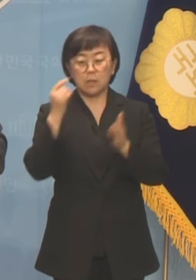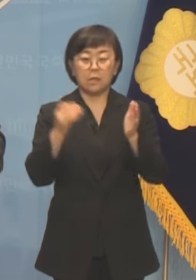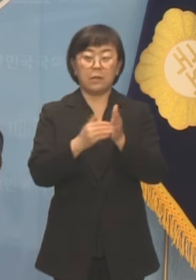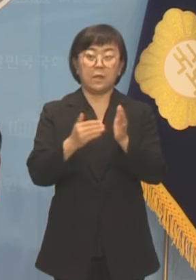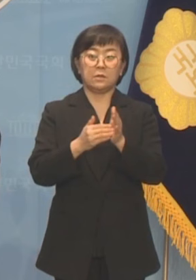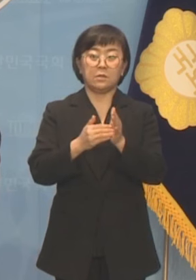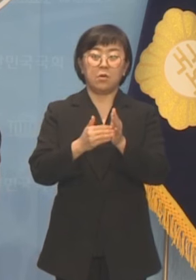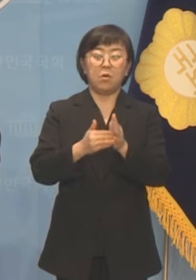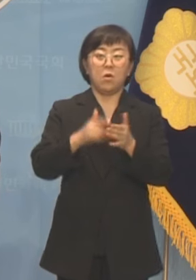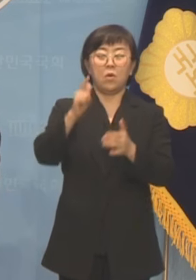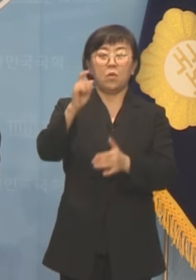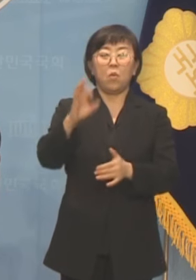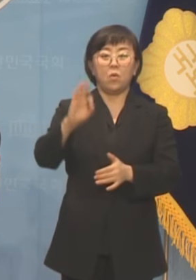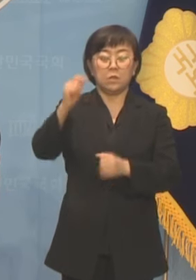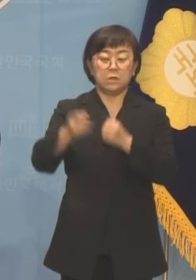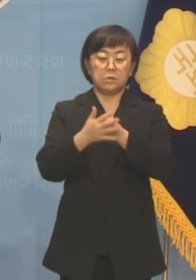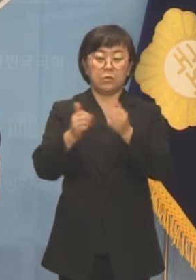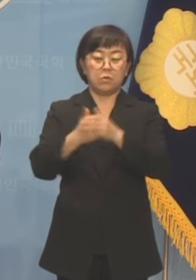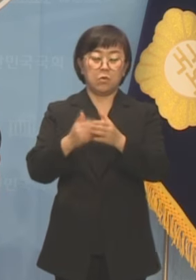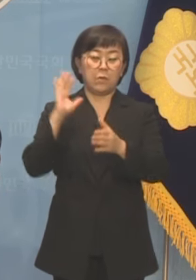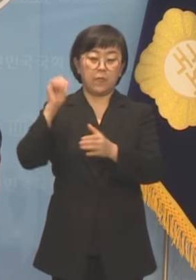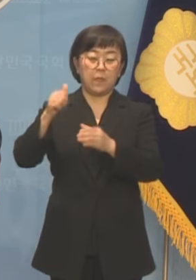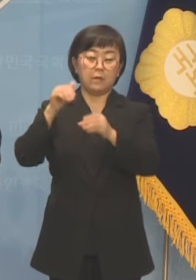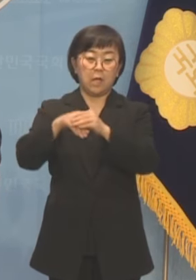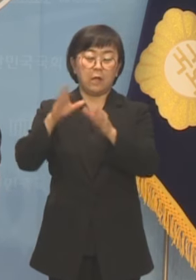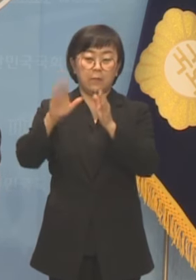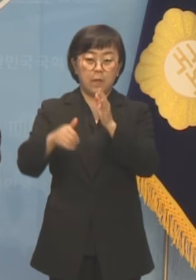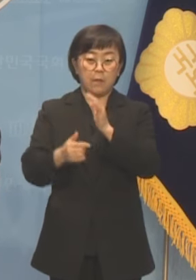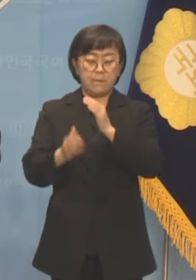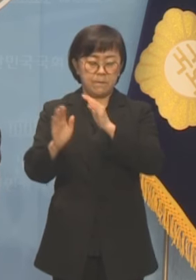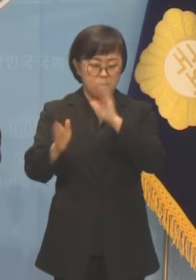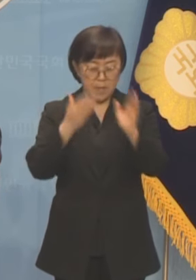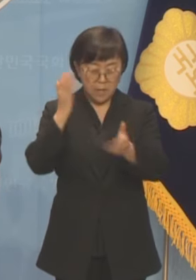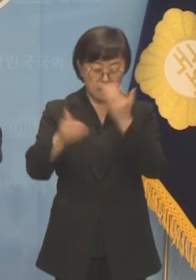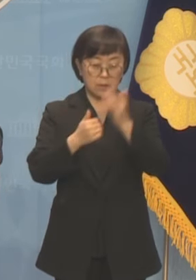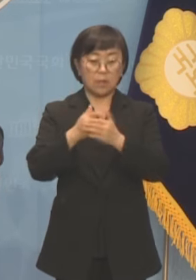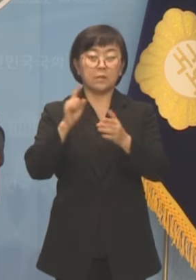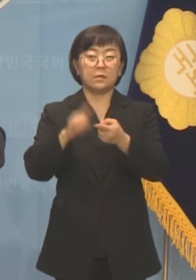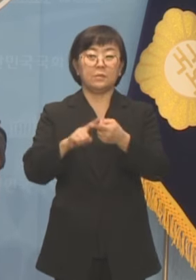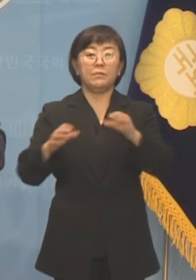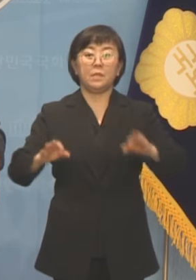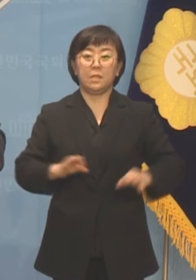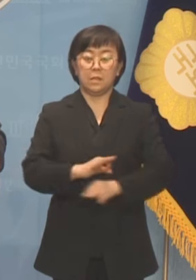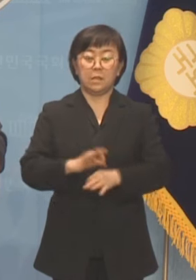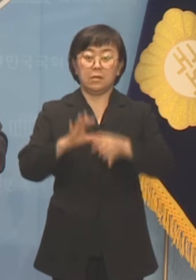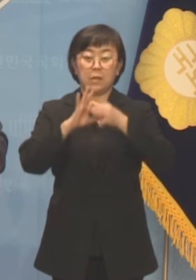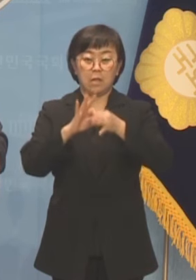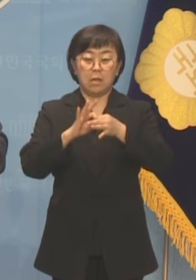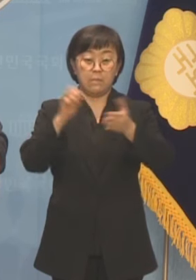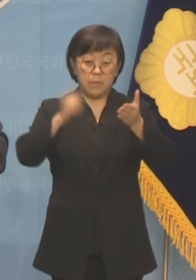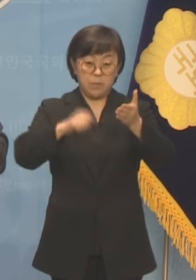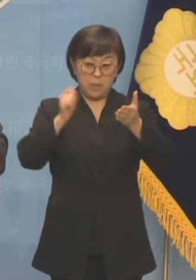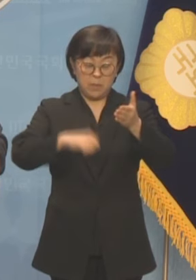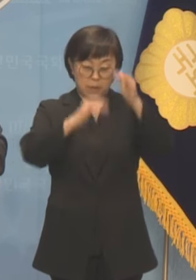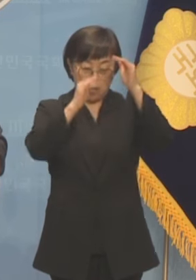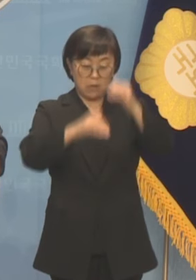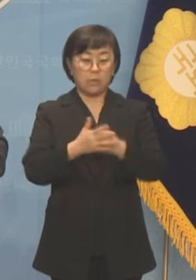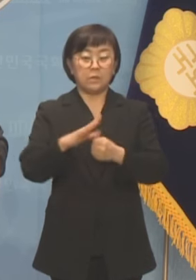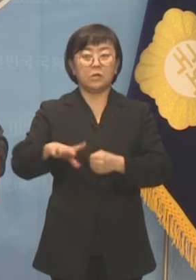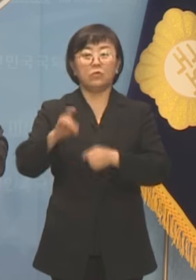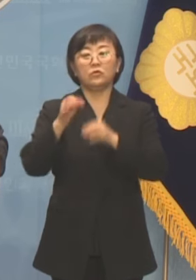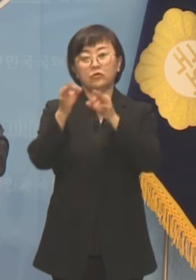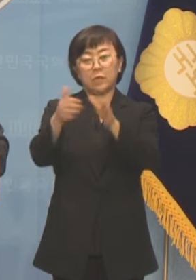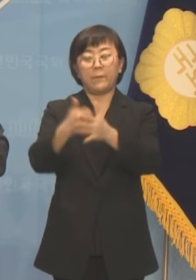여사라고 비리 강님이 대선전에 정말 열심히 냈는데요 그 공지 비리도 판결을 보면 최초